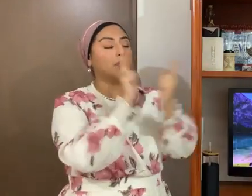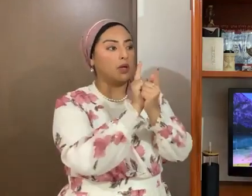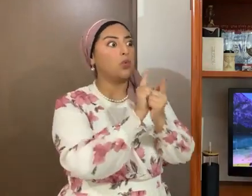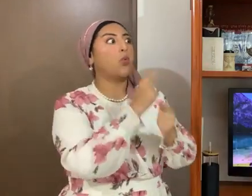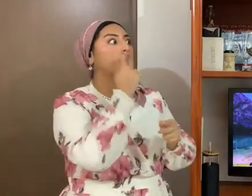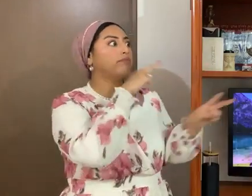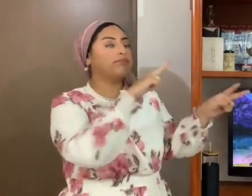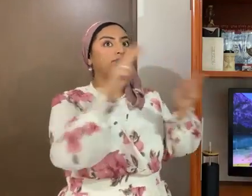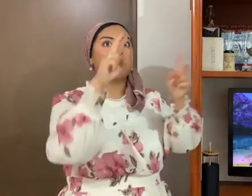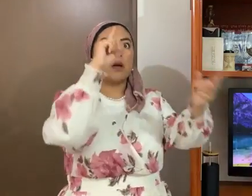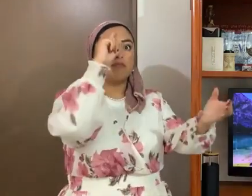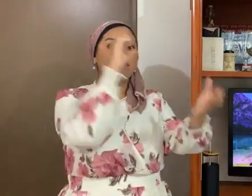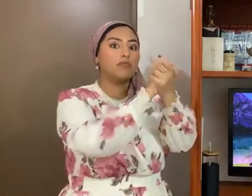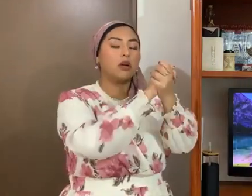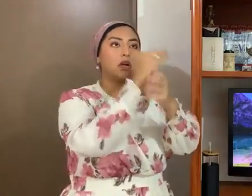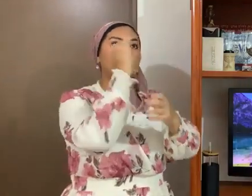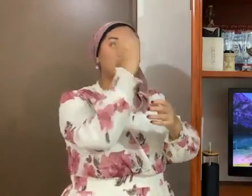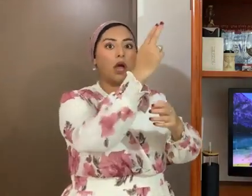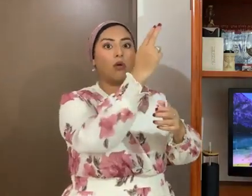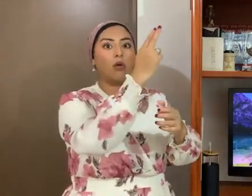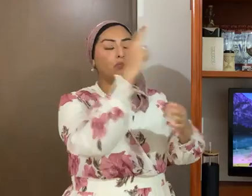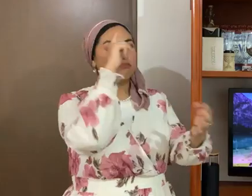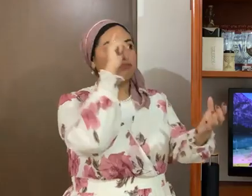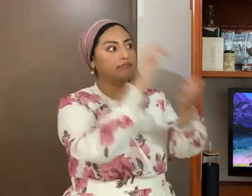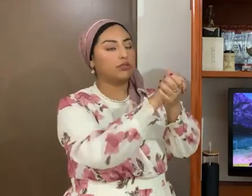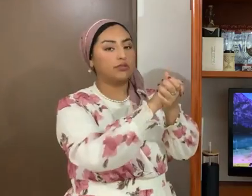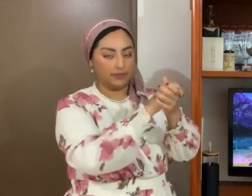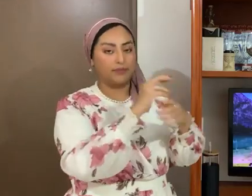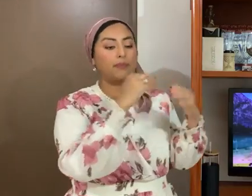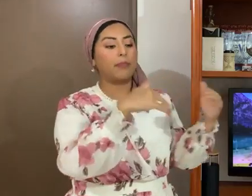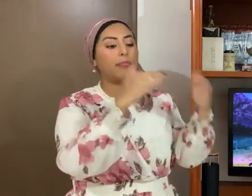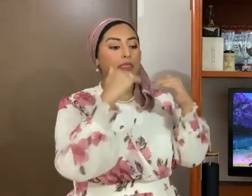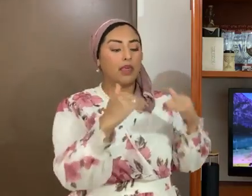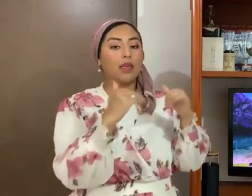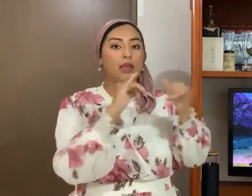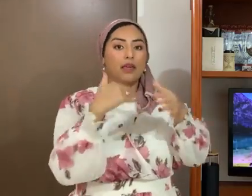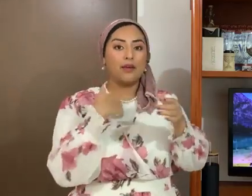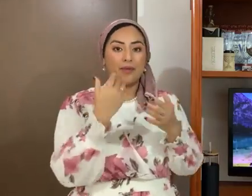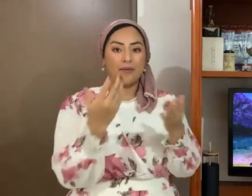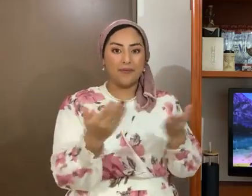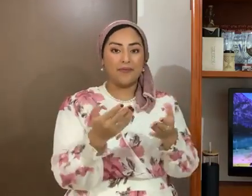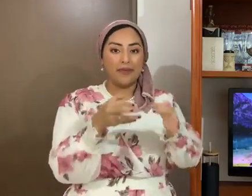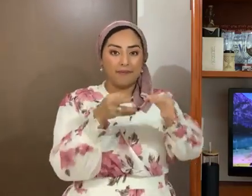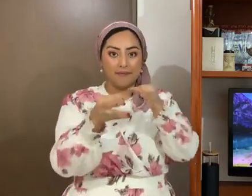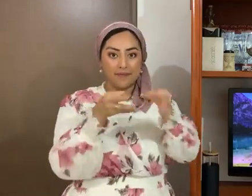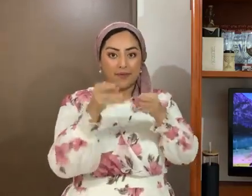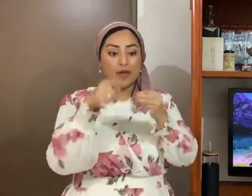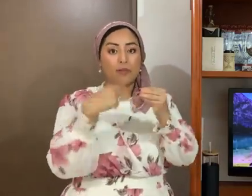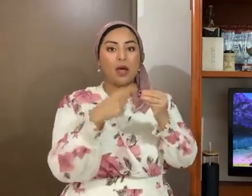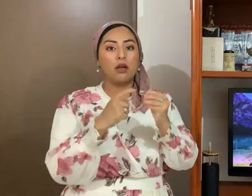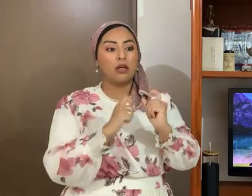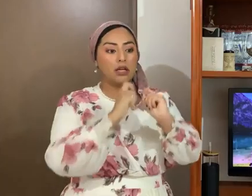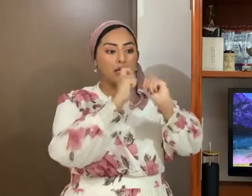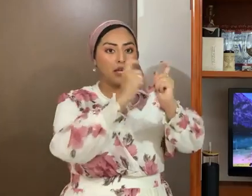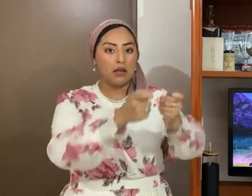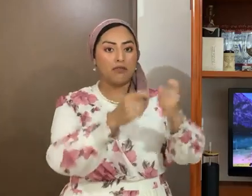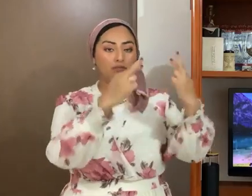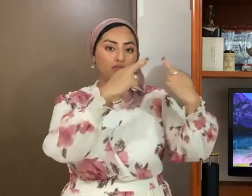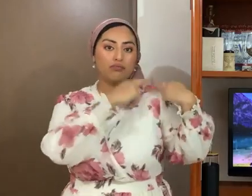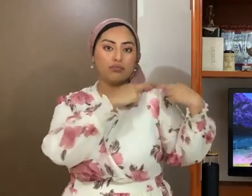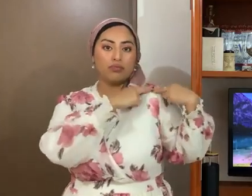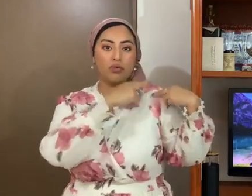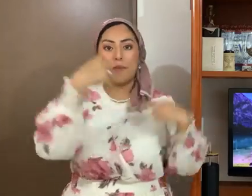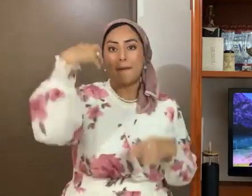decir, creyó en Yahweh, en Yahshua HaMashiach. También está descrito en esta parashá la designación de jefes en